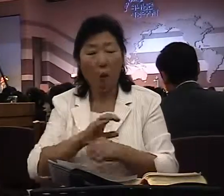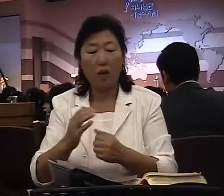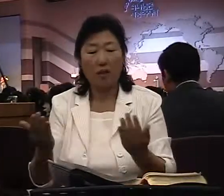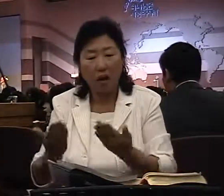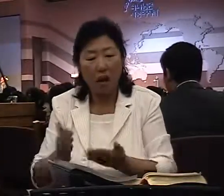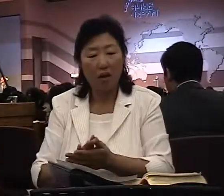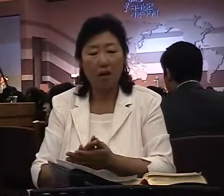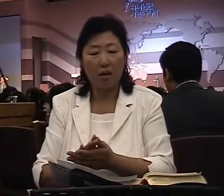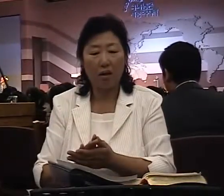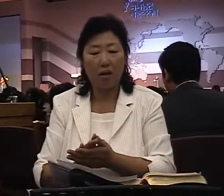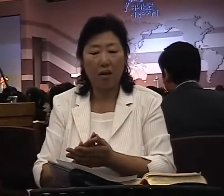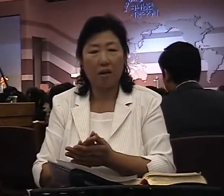미룰 수가 없다는 거예요.